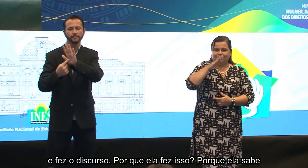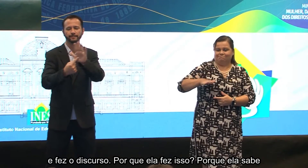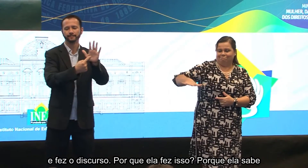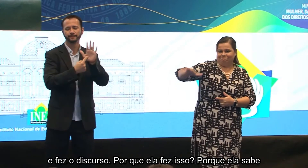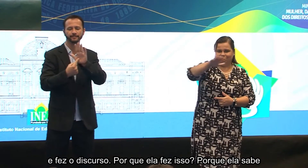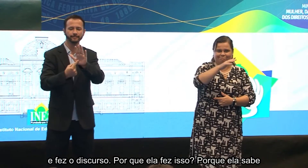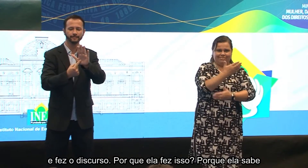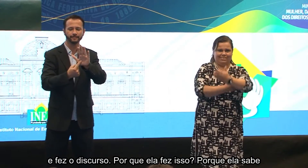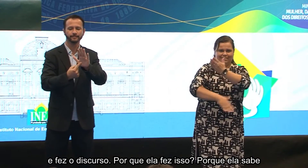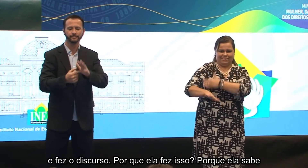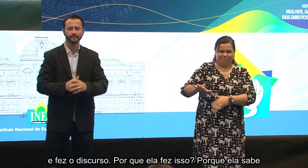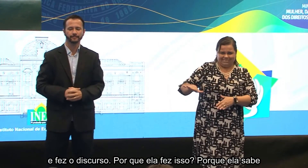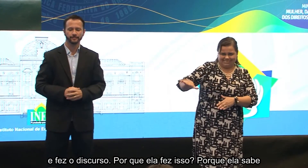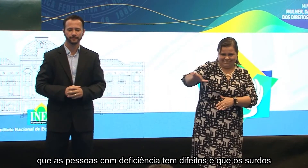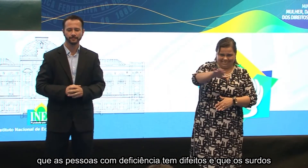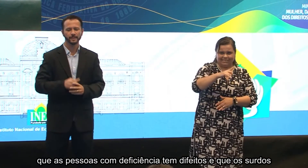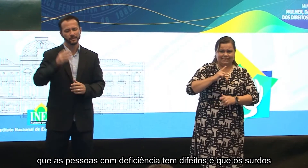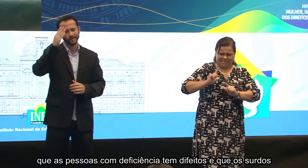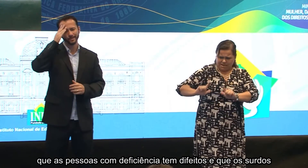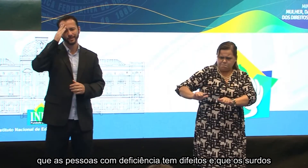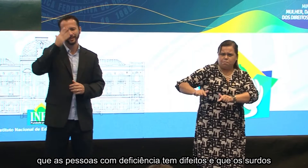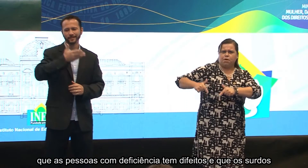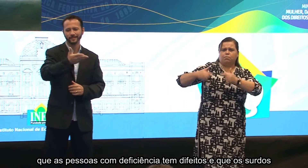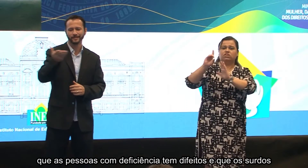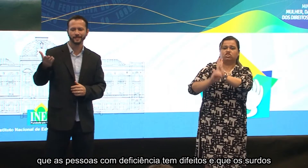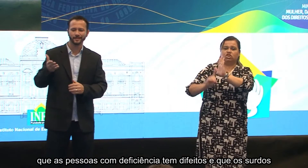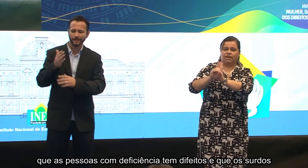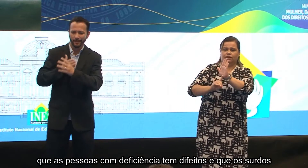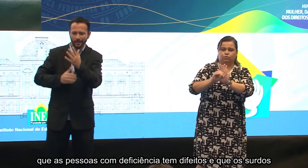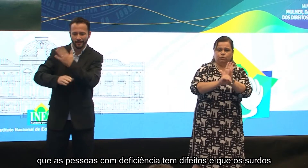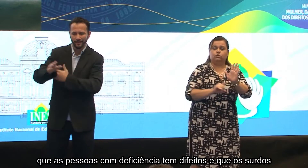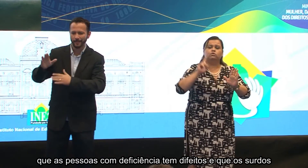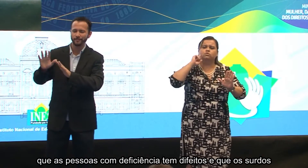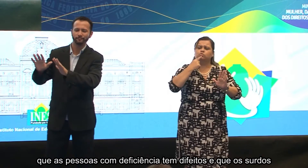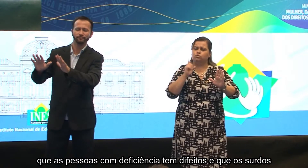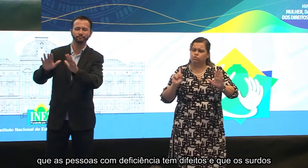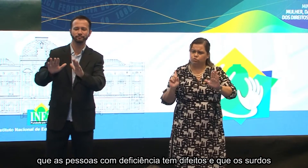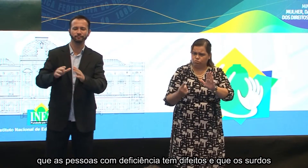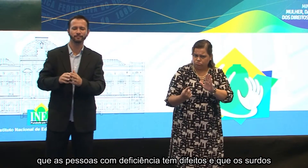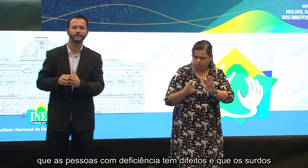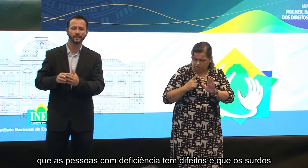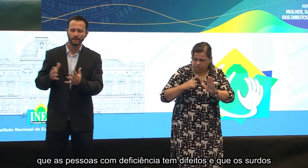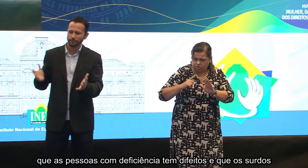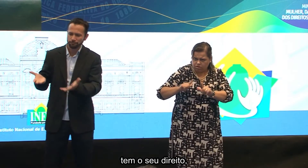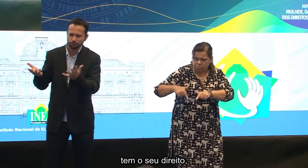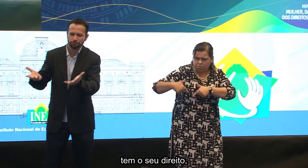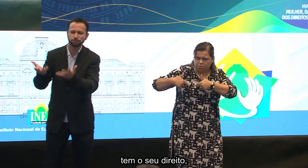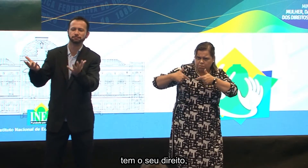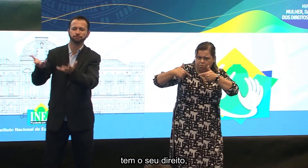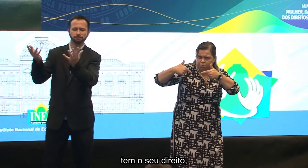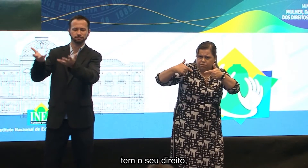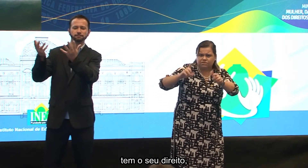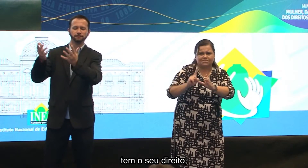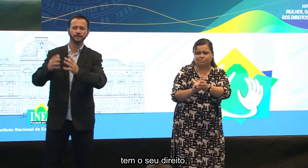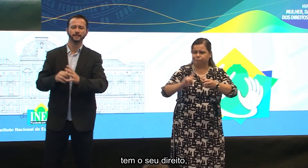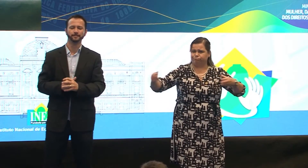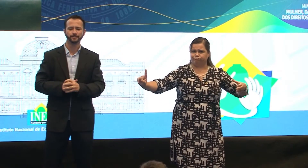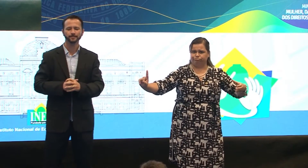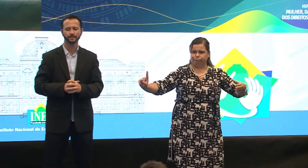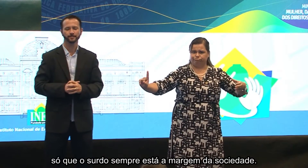isso? Porque ela sabe que as pessoas com deficiência têm direitos e que o surdo tem o seu direito. Só